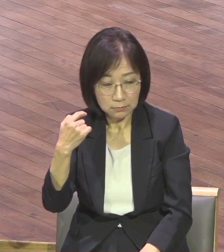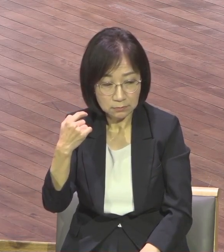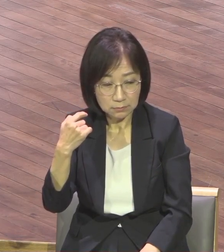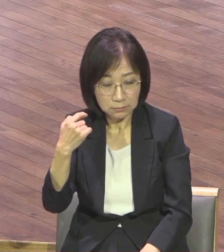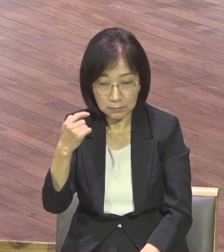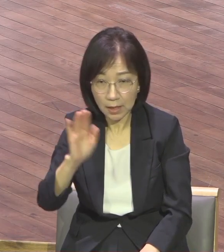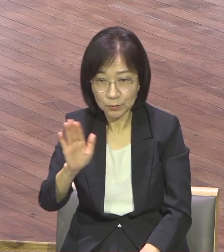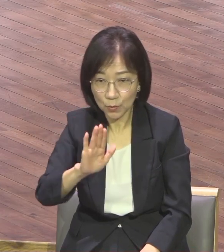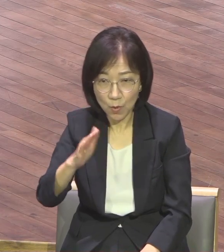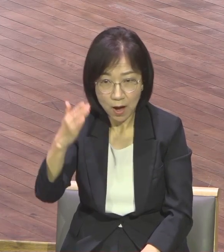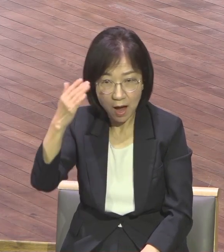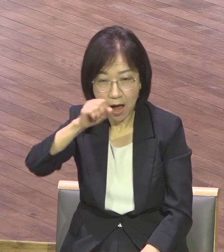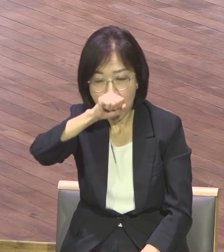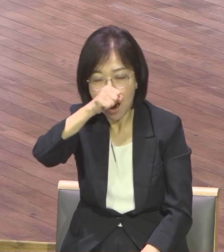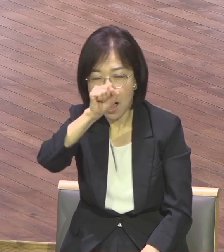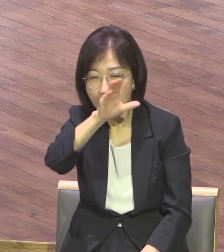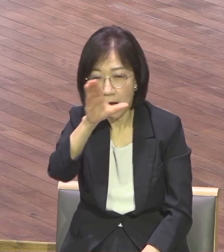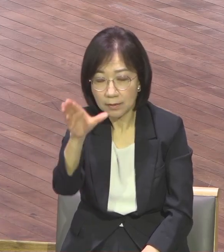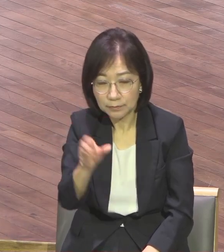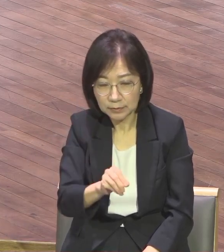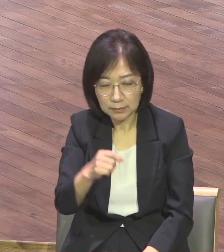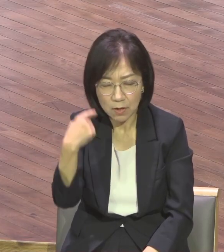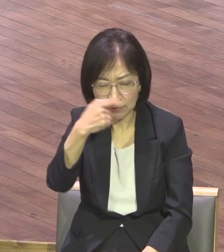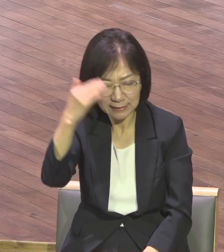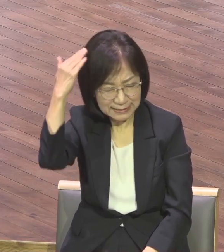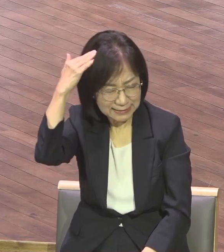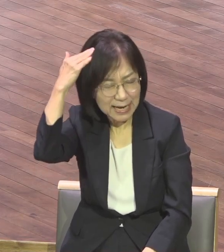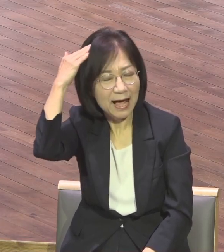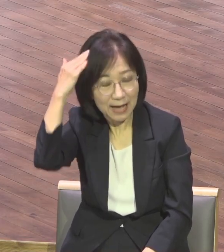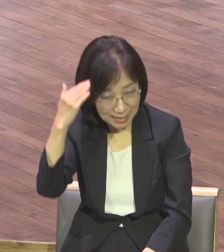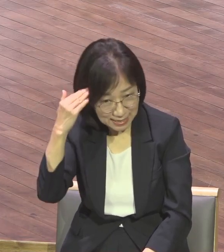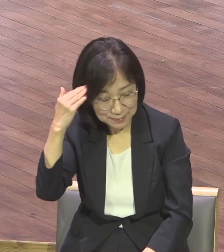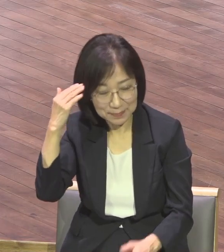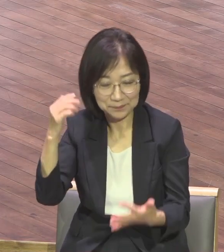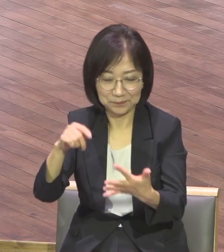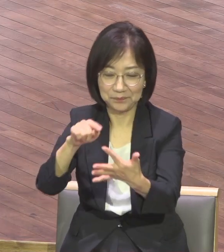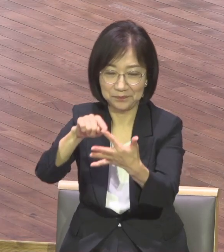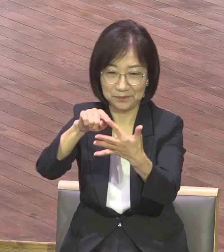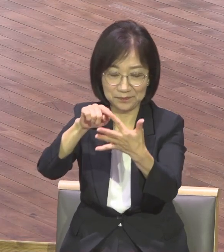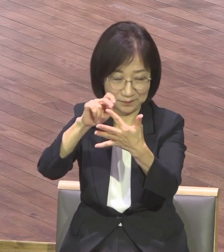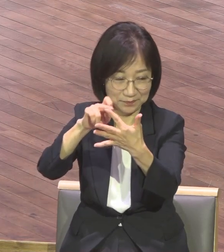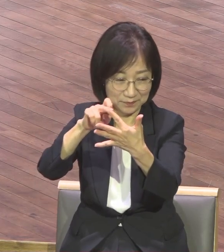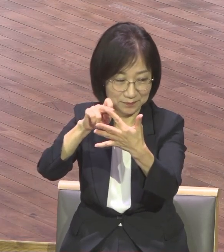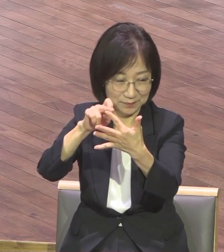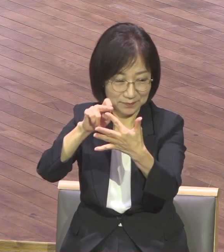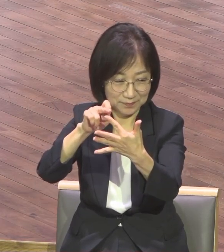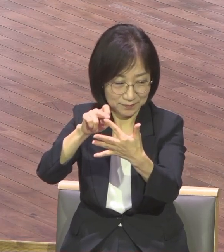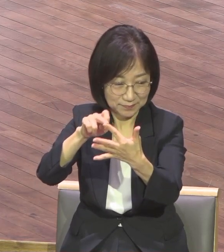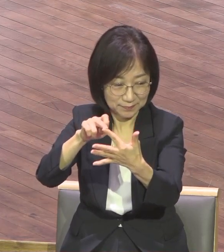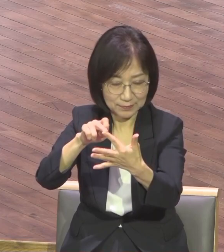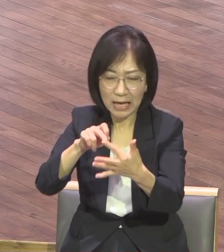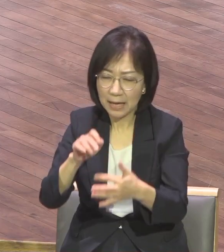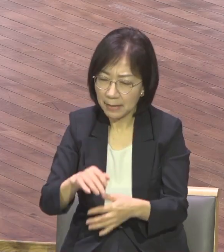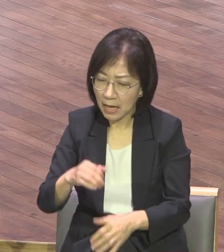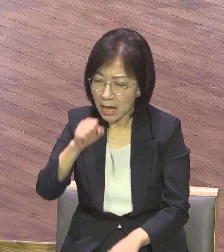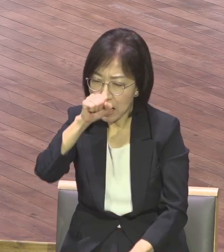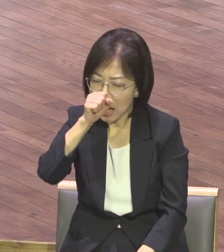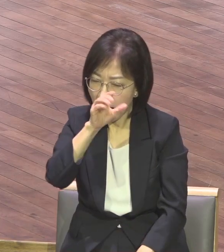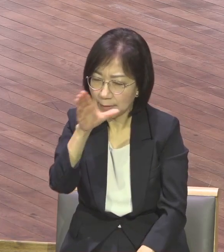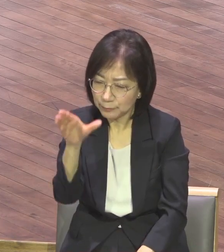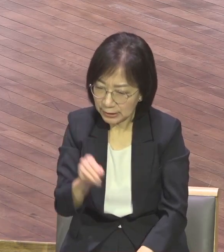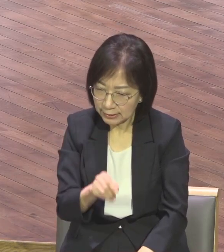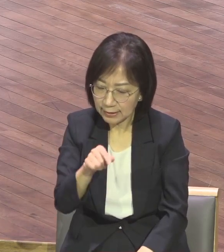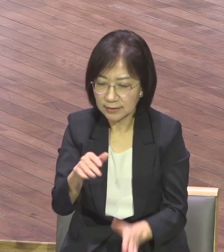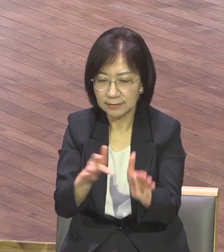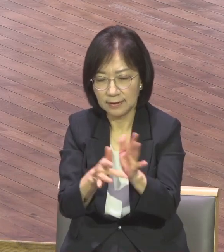이 흑인으로서 시므온이라는 히브리식 이름을 가지고 있는 것을 보아서 아프리카에서 온